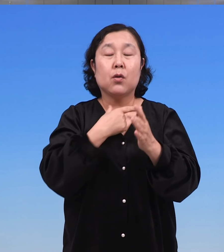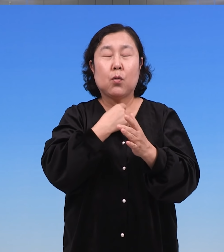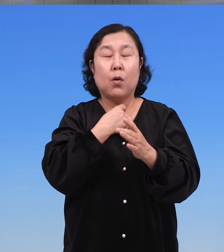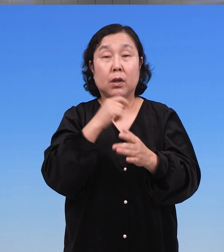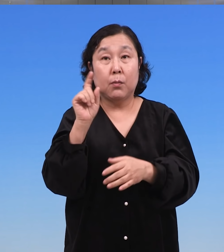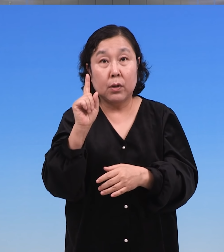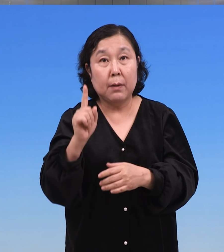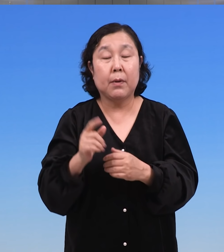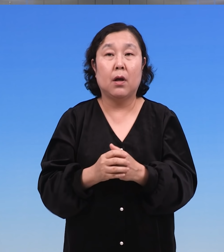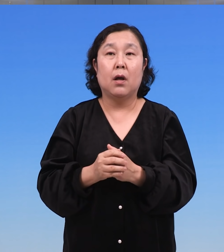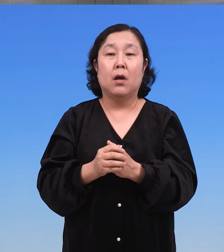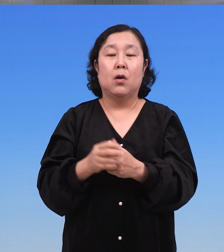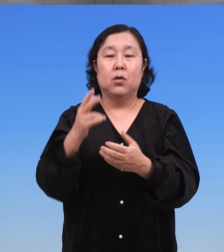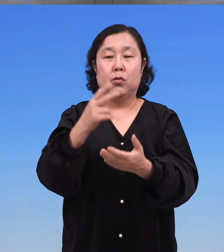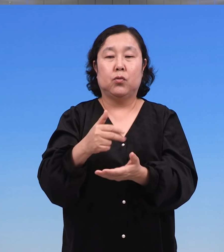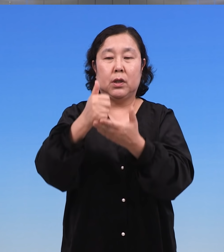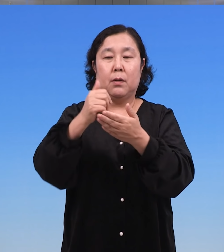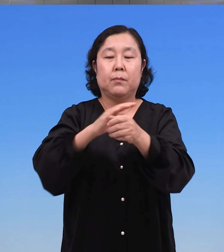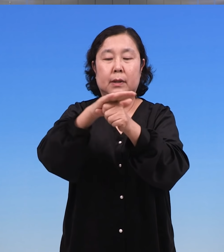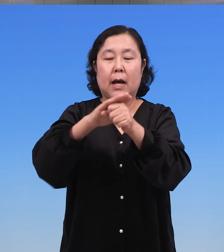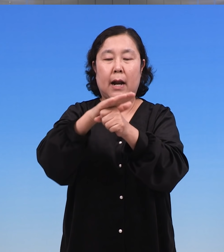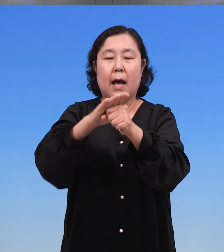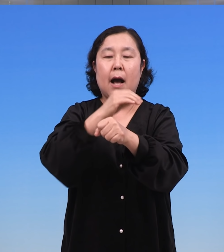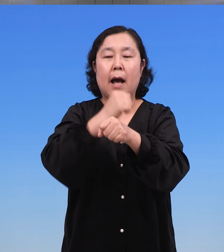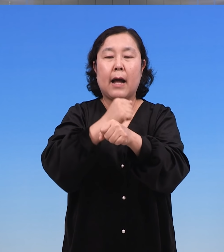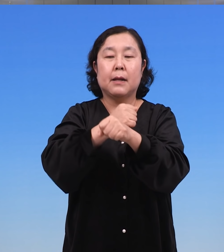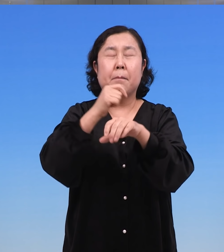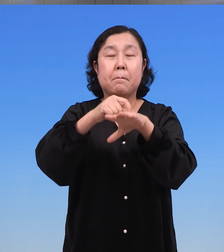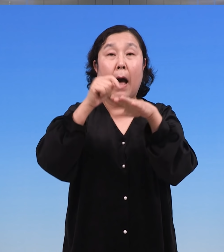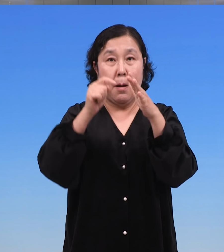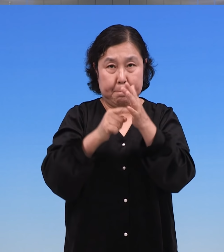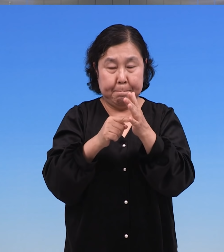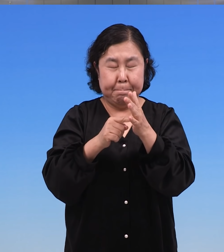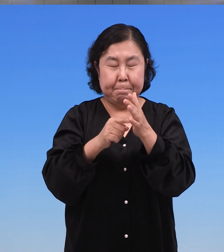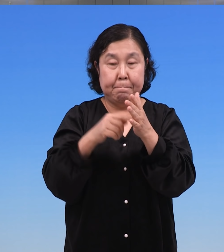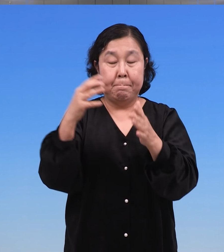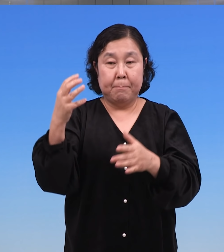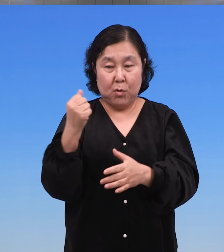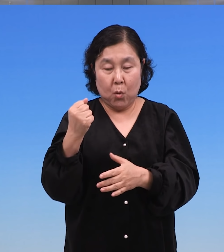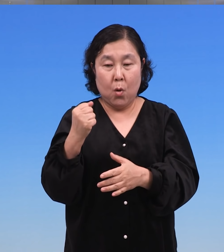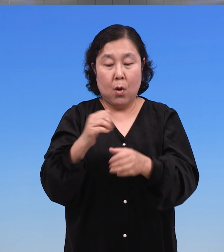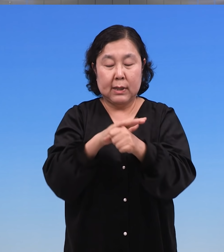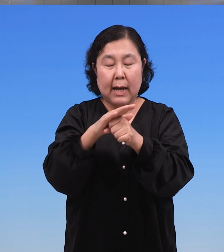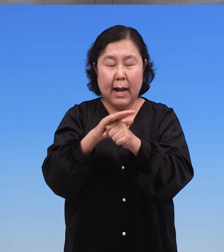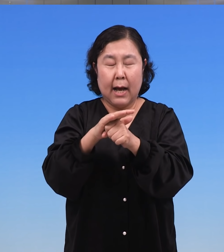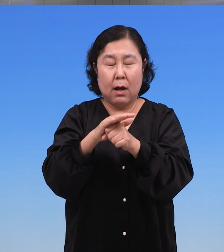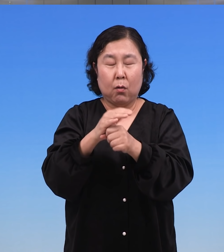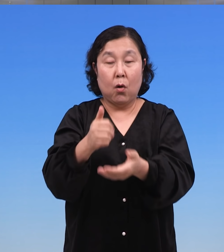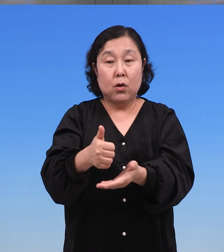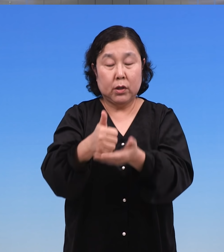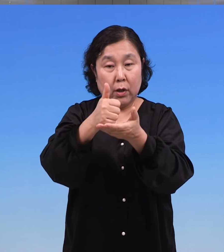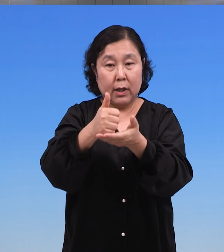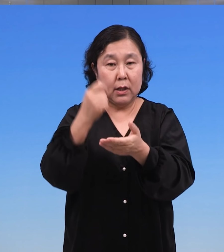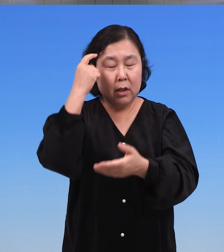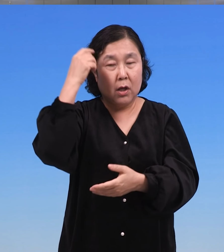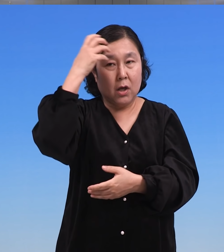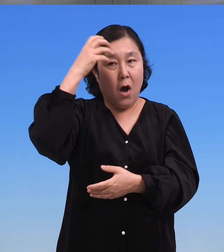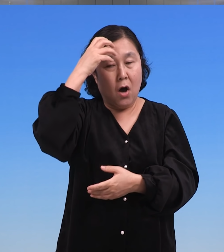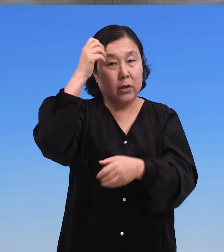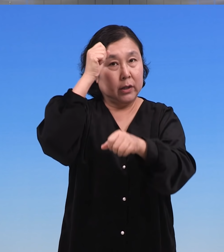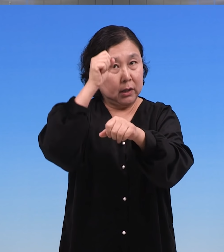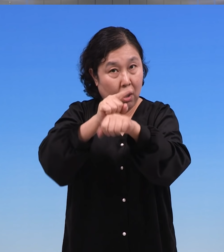진짜 우리 성도님들을 주님 사랑하는 마음으로 사랑하고 섬기는 그런 영성과 인격과 또